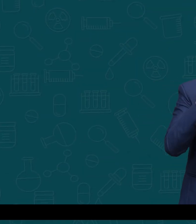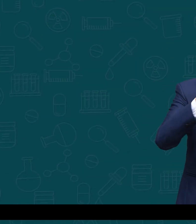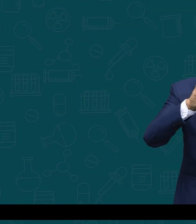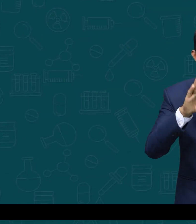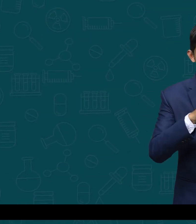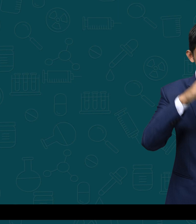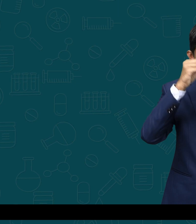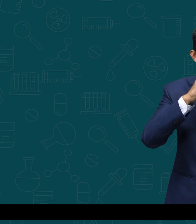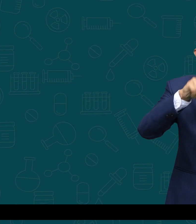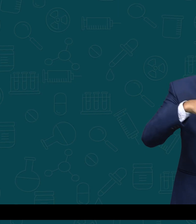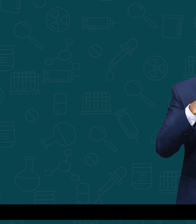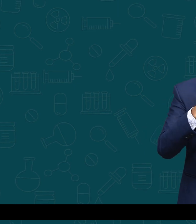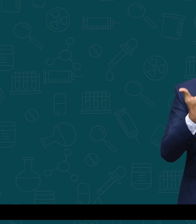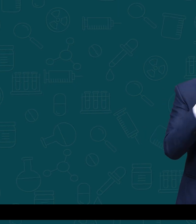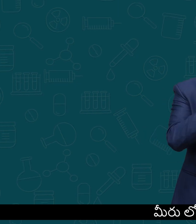పూ